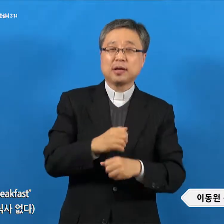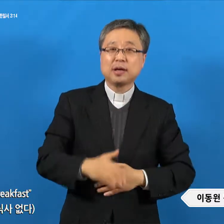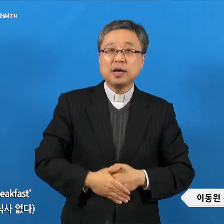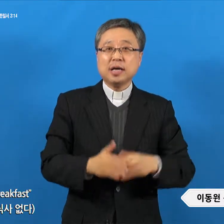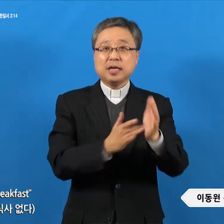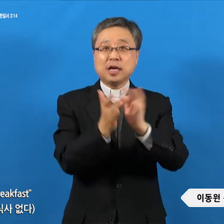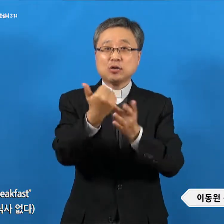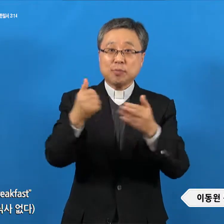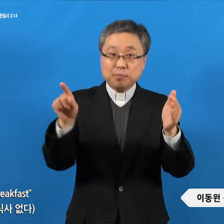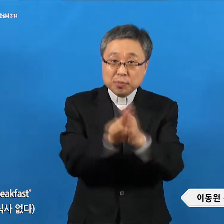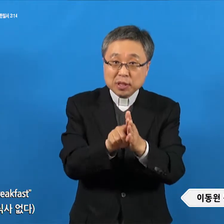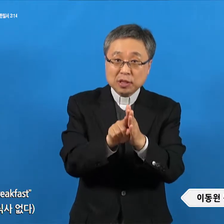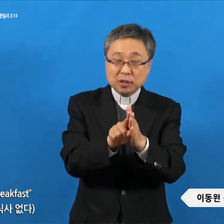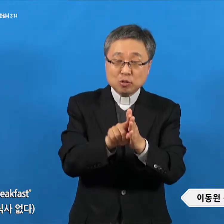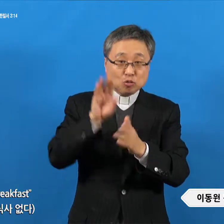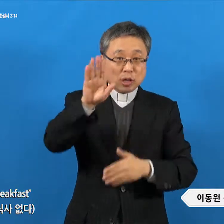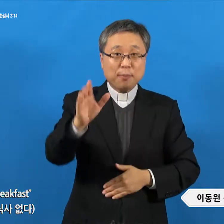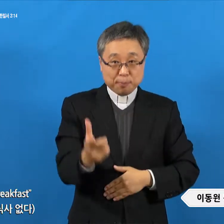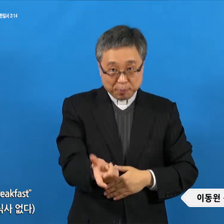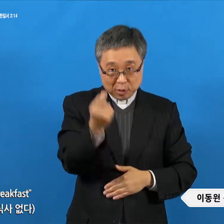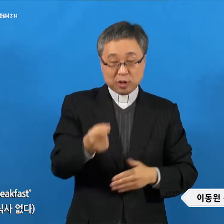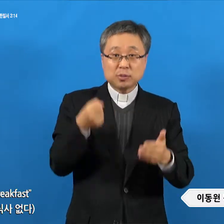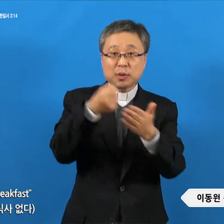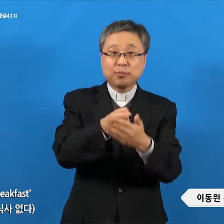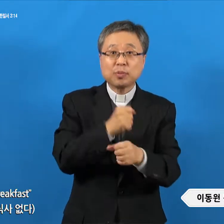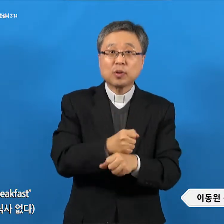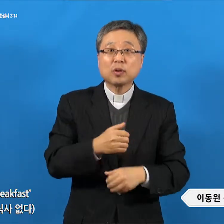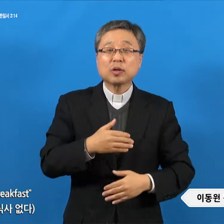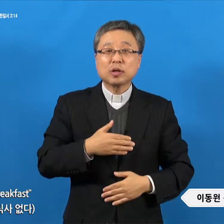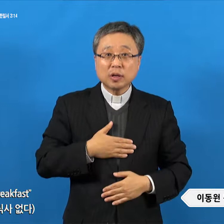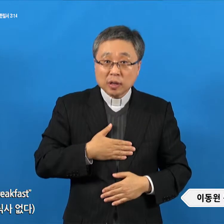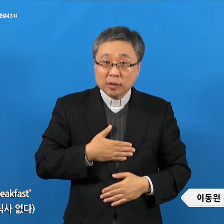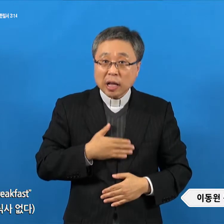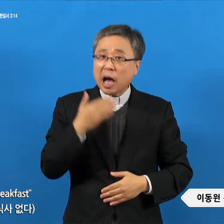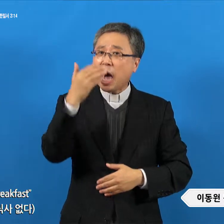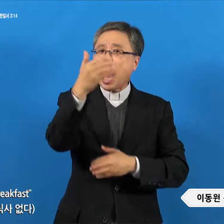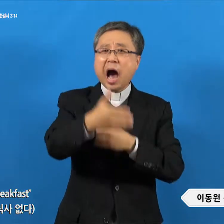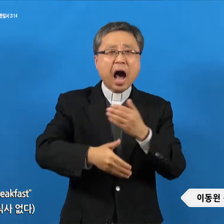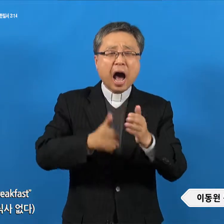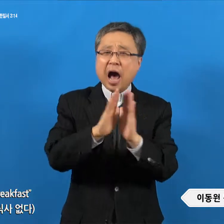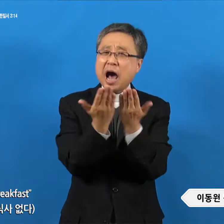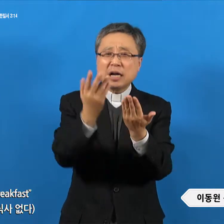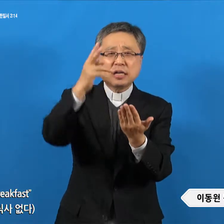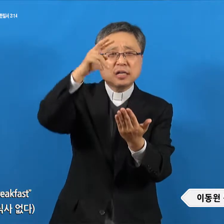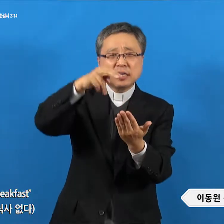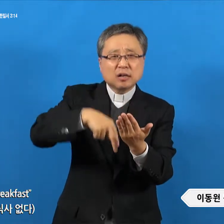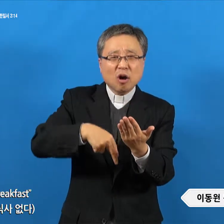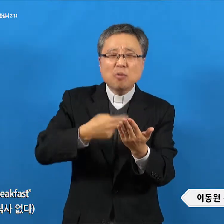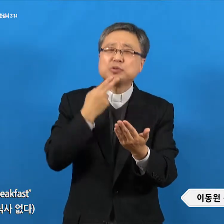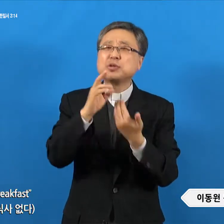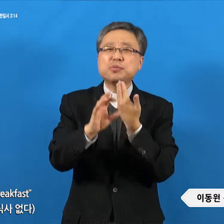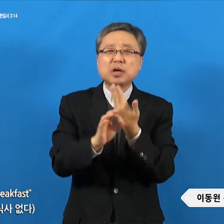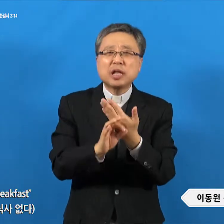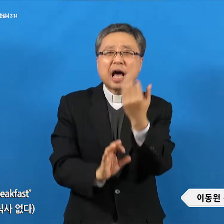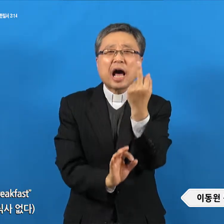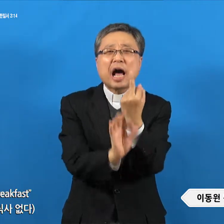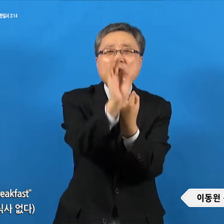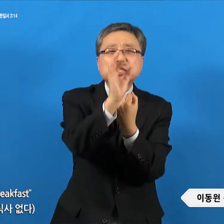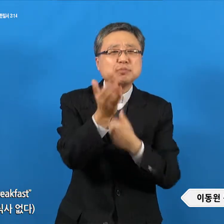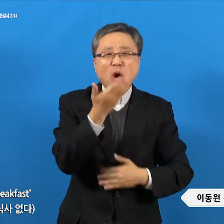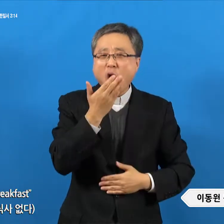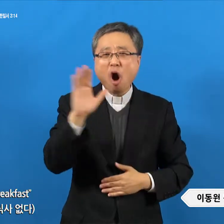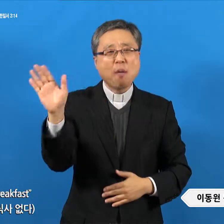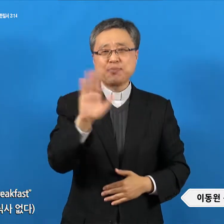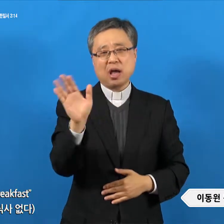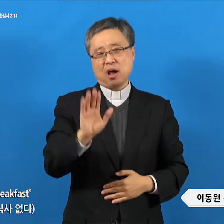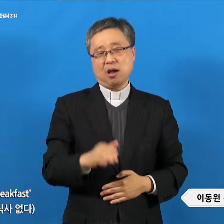그러니까 예수 믿자마자 이런 결심을 했대요. 그게 뭐냐면 No Bible, No Breakfast. No Bible, No